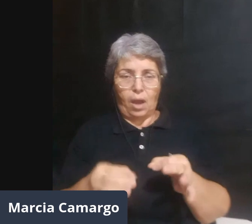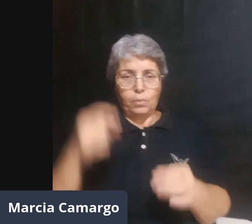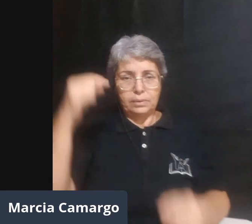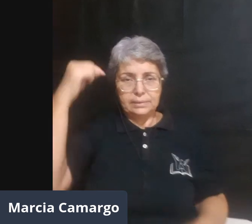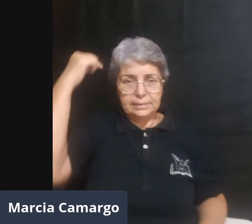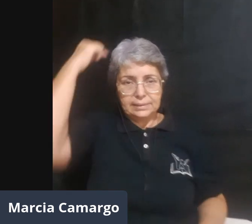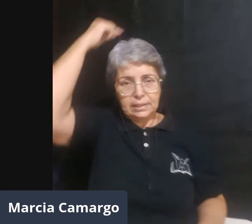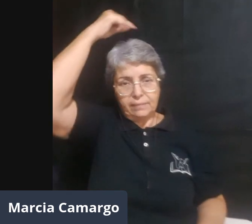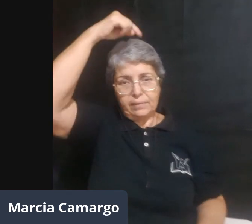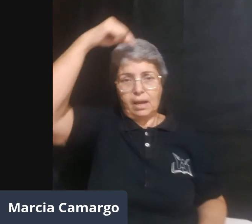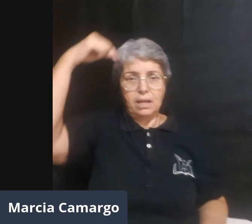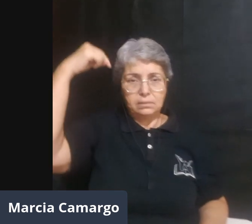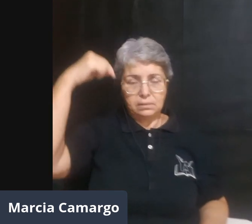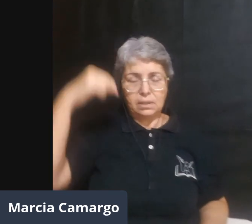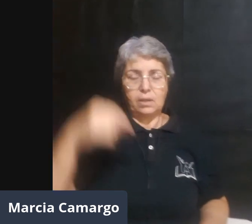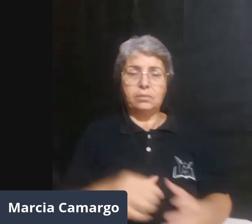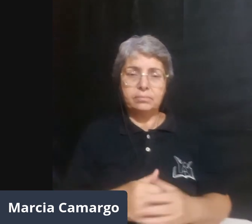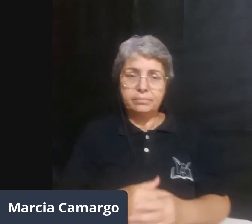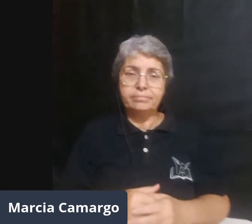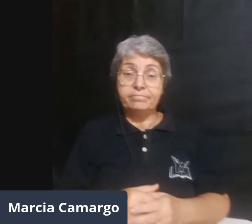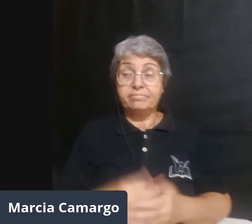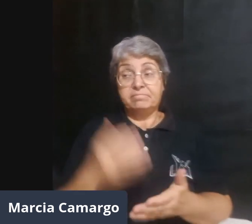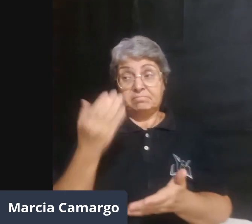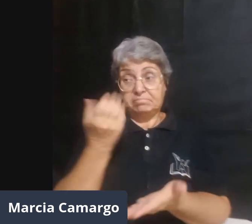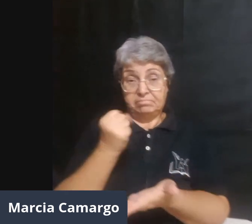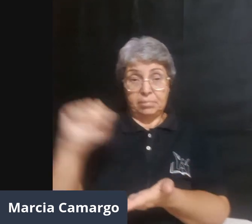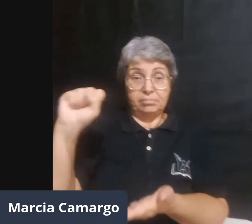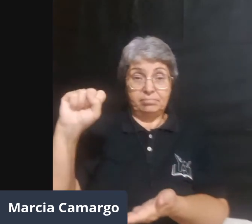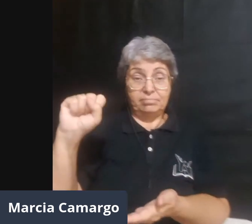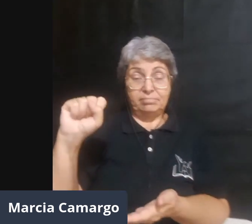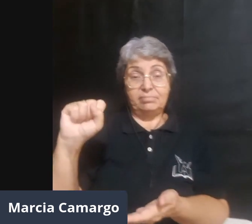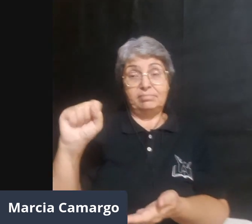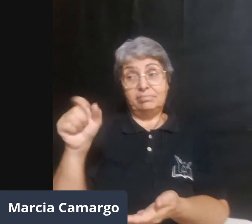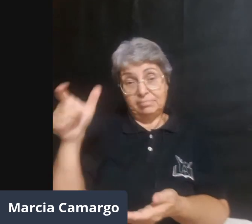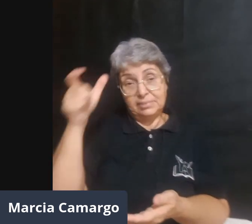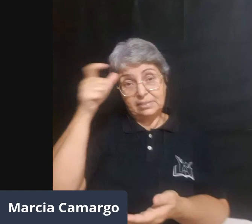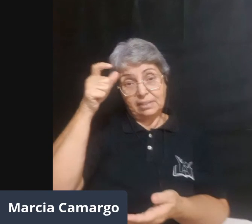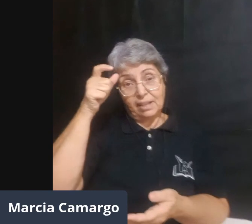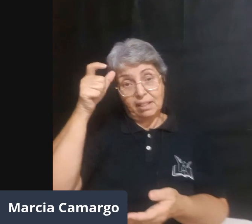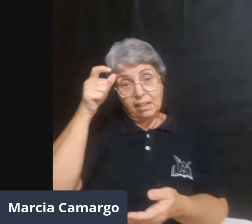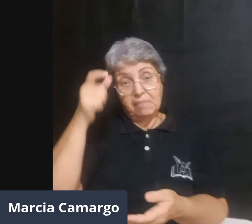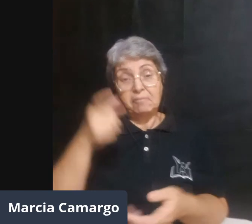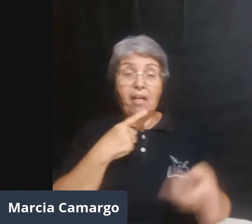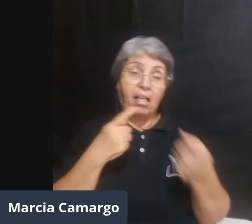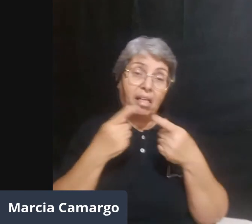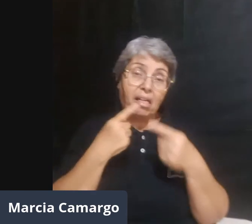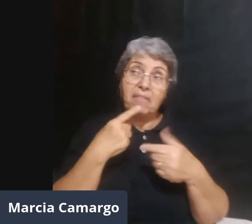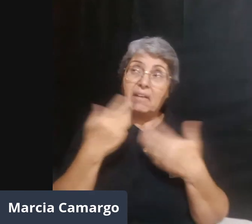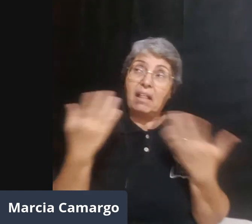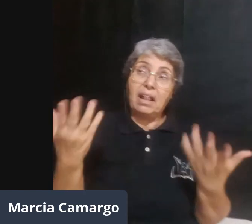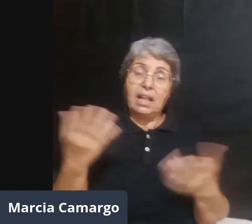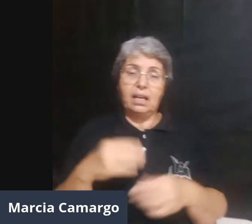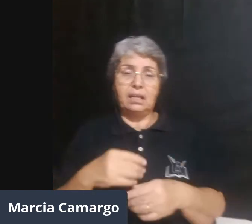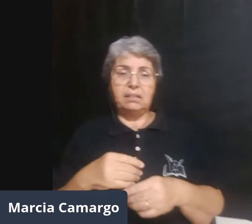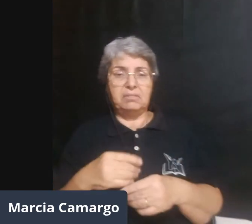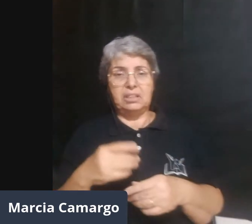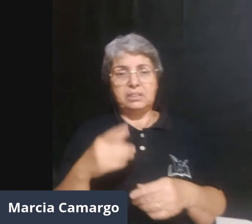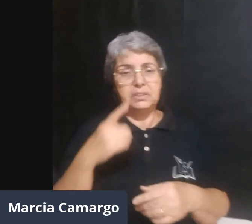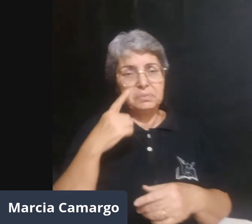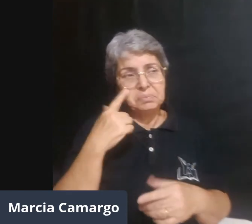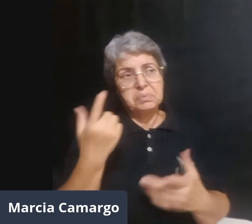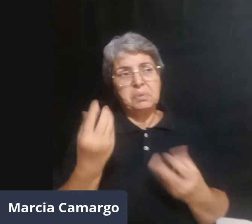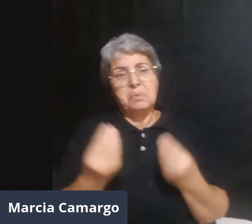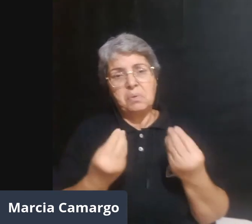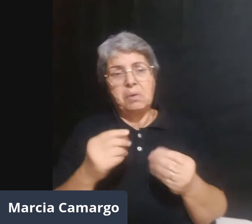acusação de Satanás que ainda está pendente, de que para o homem é impossível viver o amor que se traduz pela observação da lei